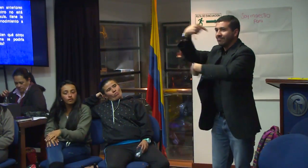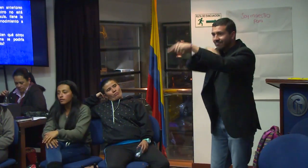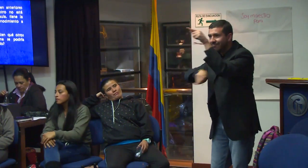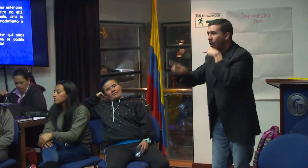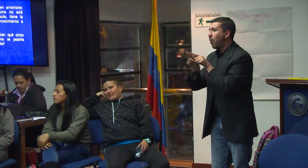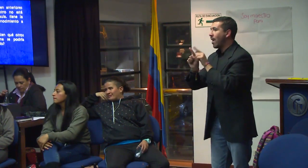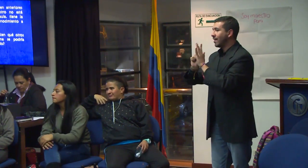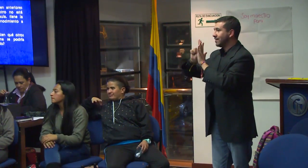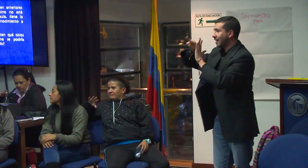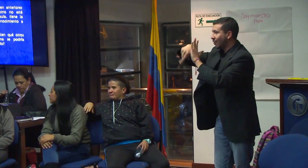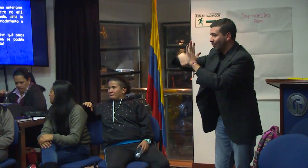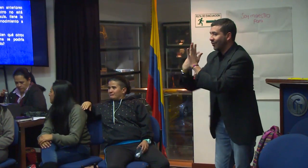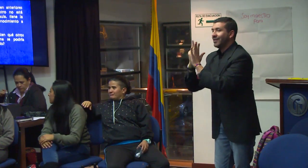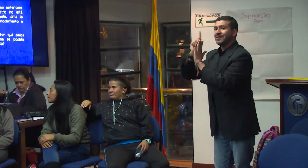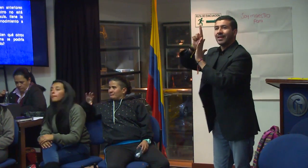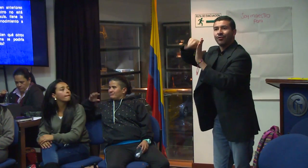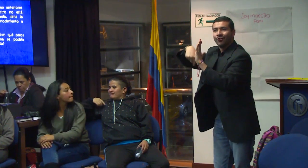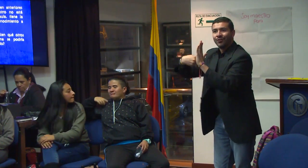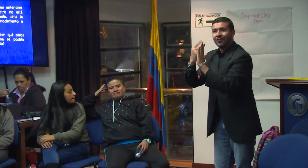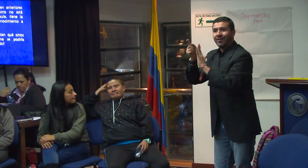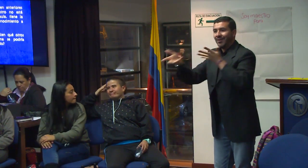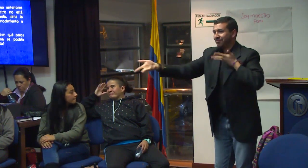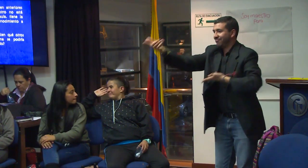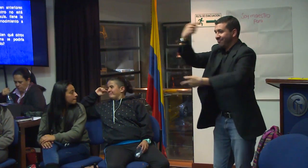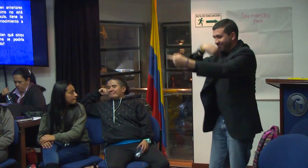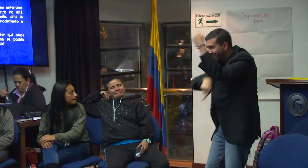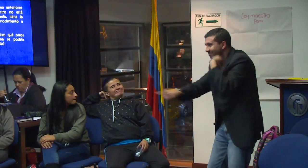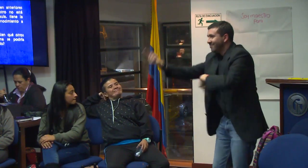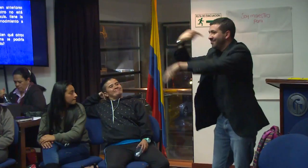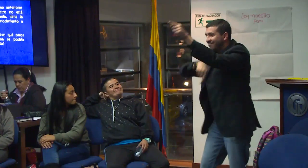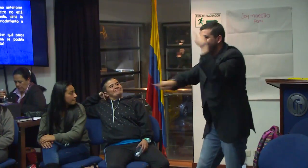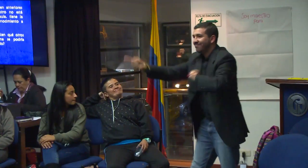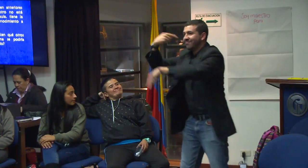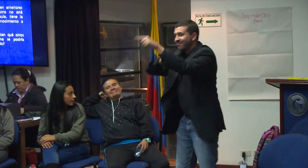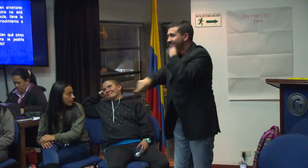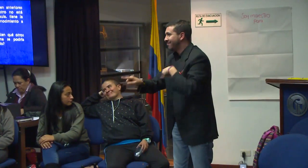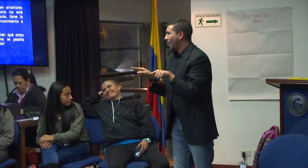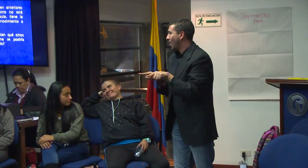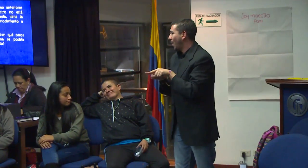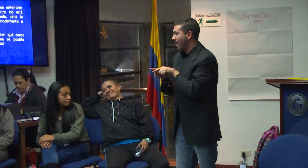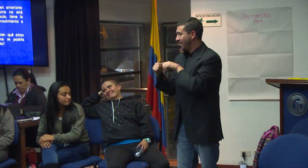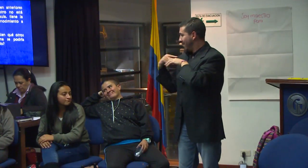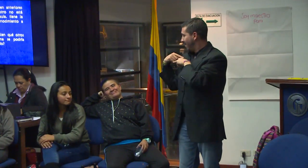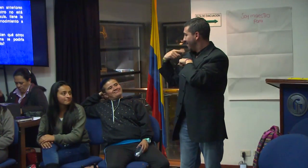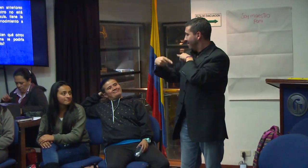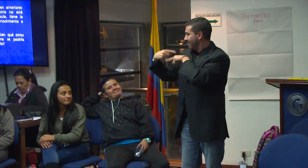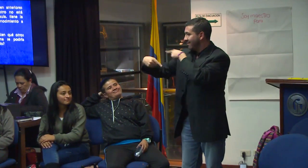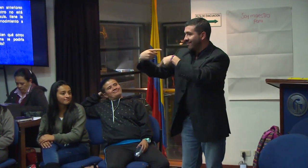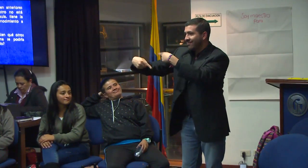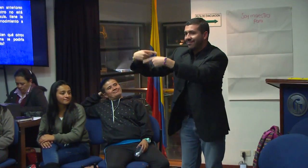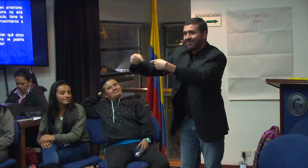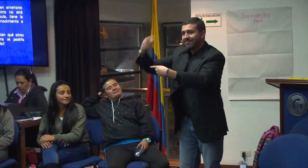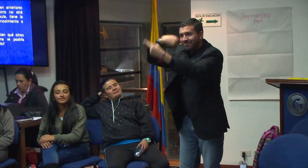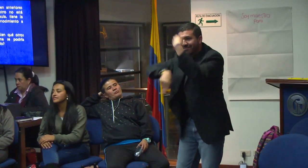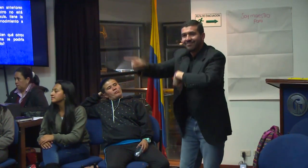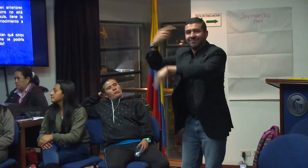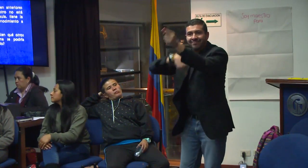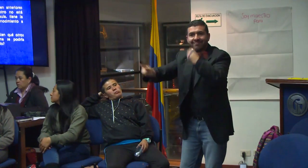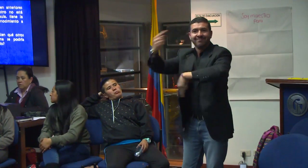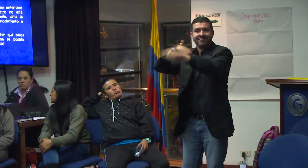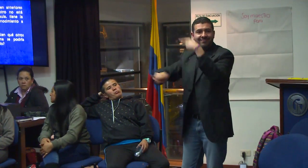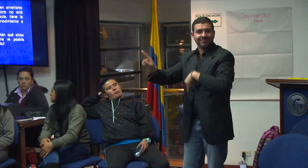yo puedo trabajar con ustedes como maestro en las clases y sigo aprendiendo de ustedes. Se convierte en un ciclo en el que yo trabajo